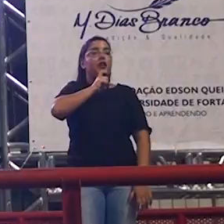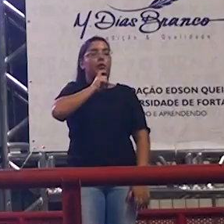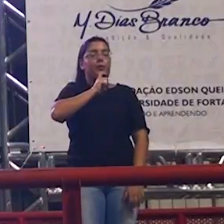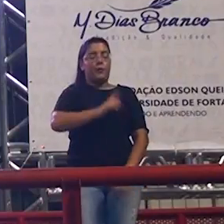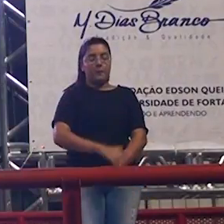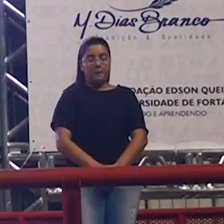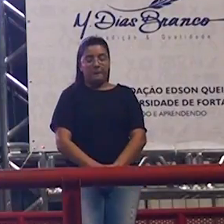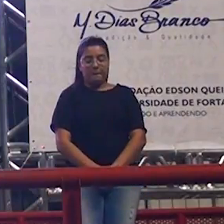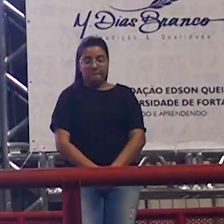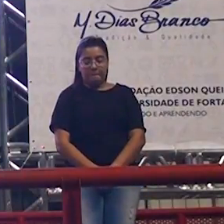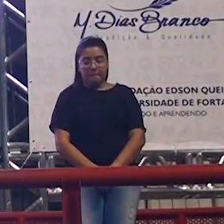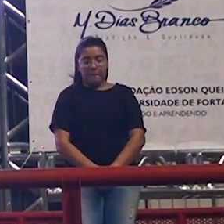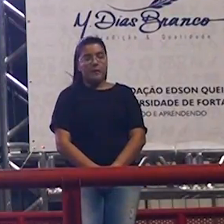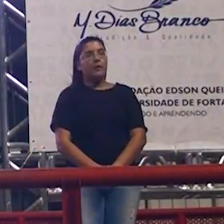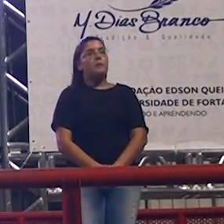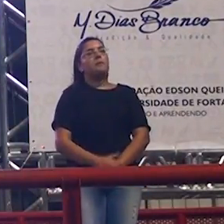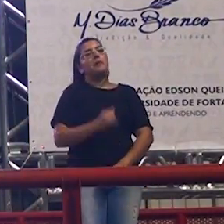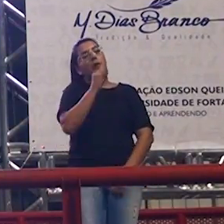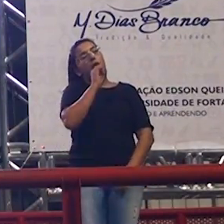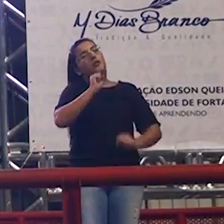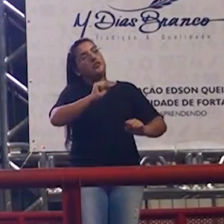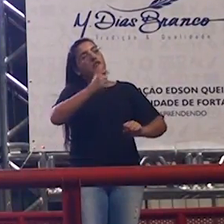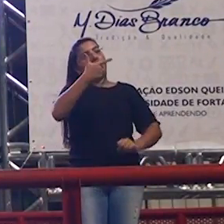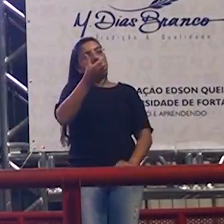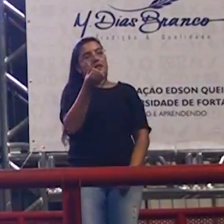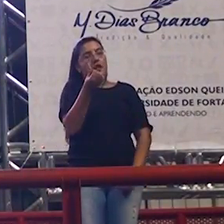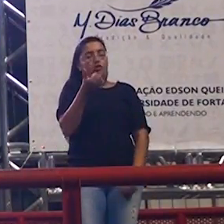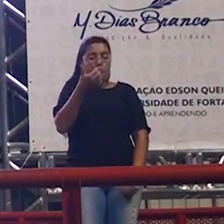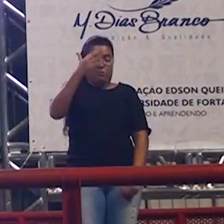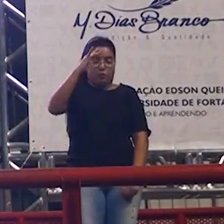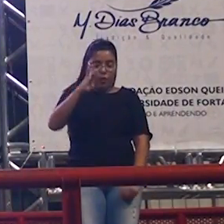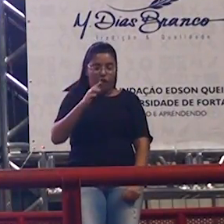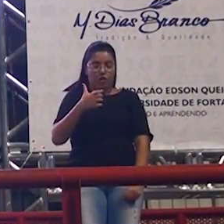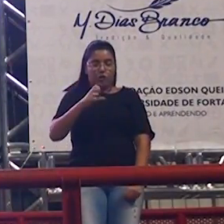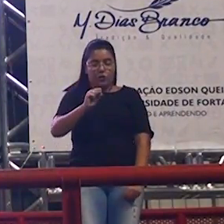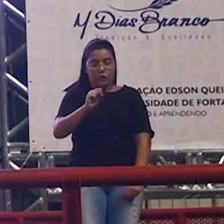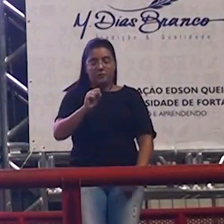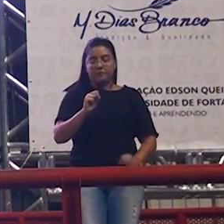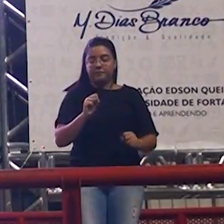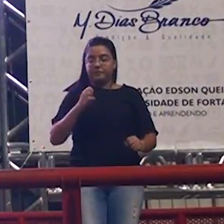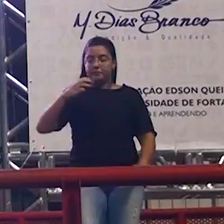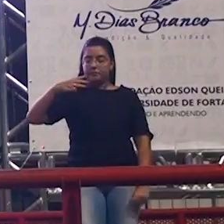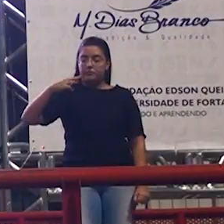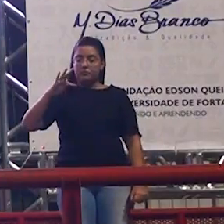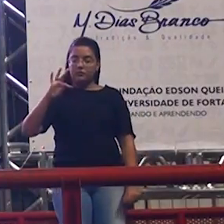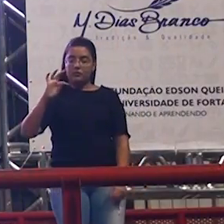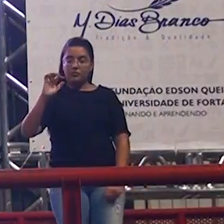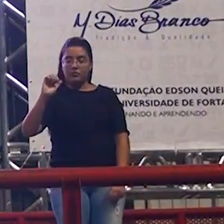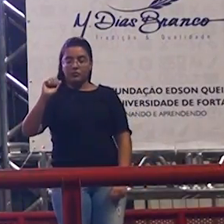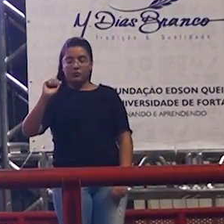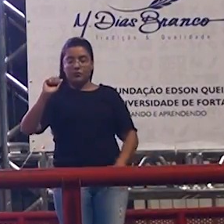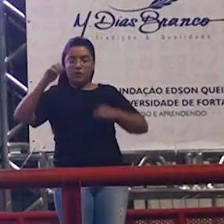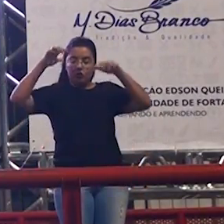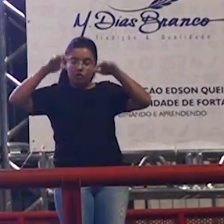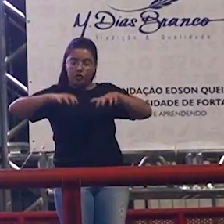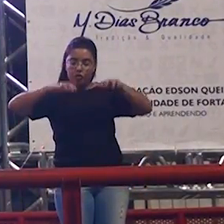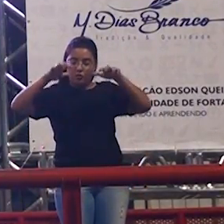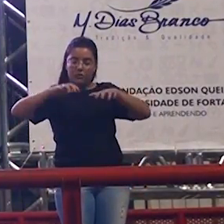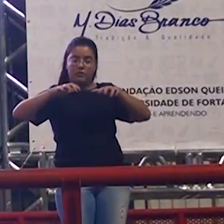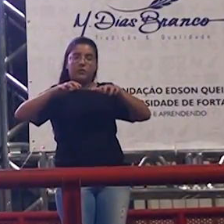temperatura, cai de 26 para 18, 19 graus, e juntamente com a MTA, ela vai provocar as